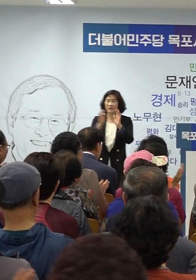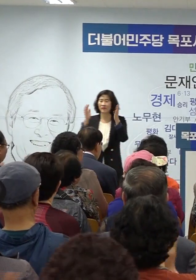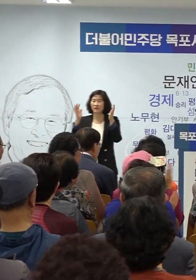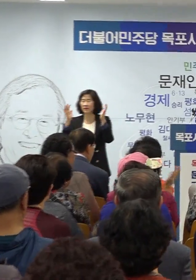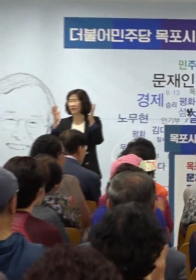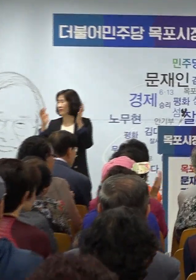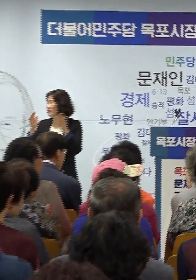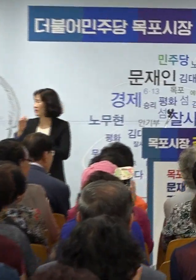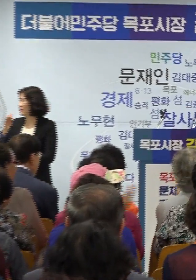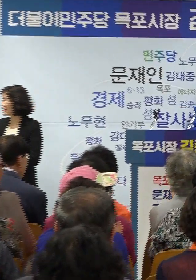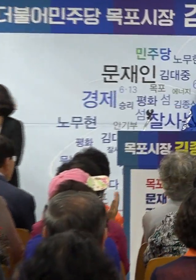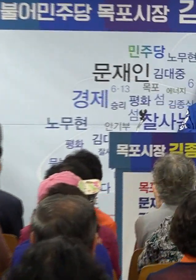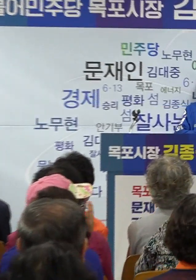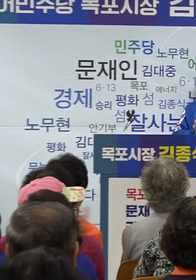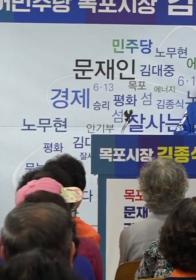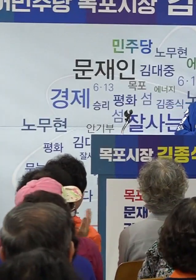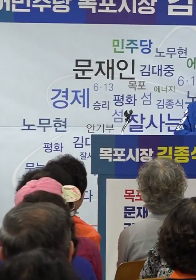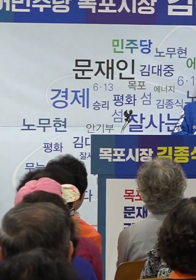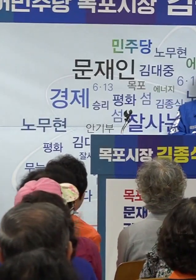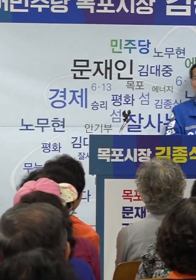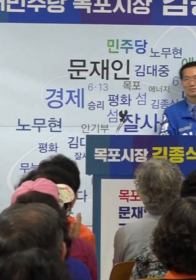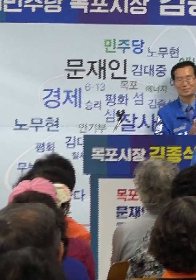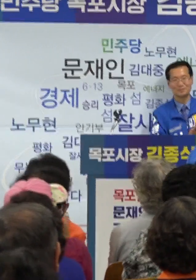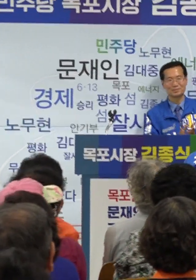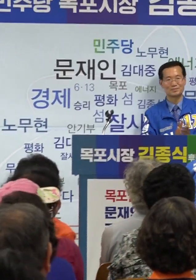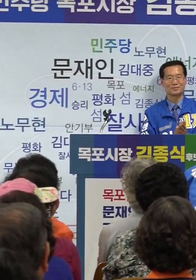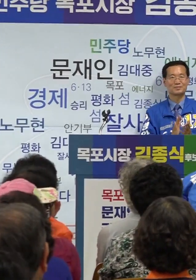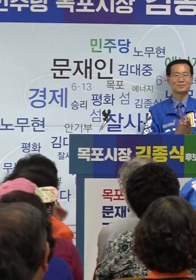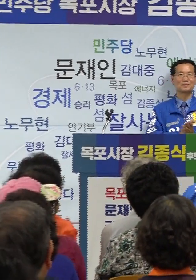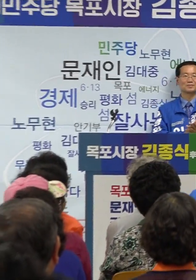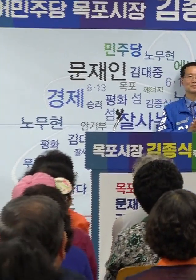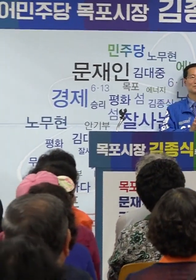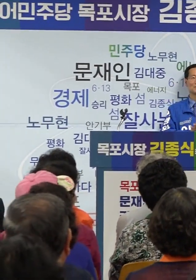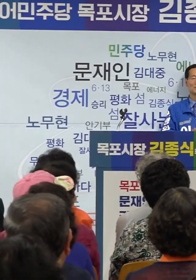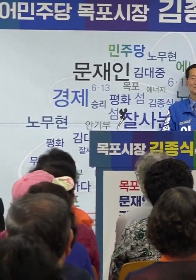다음 순서는